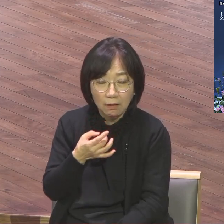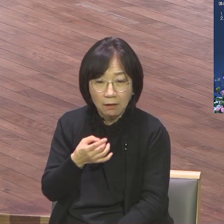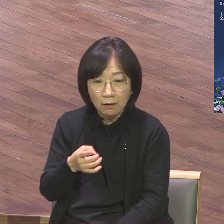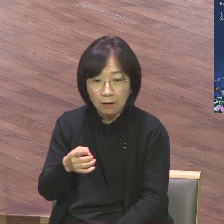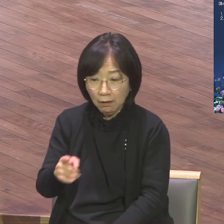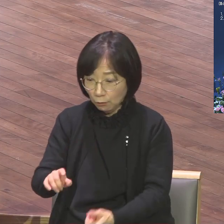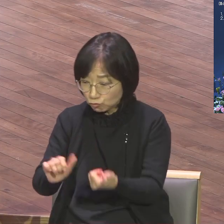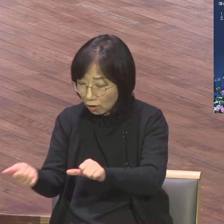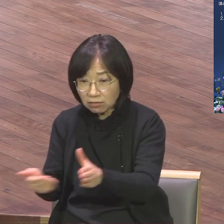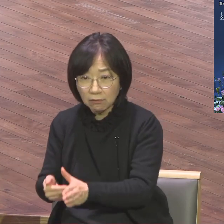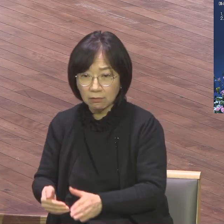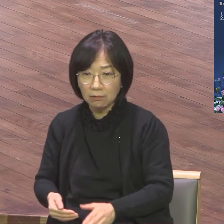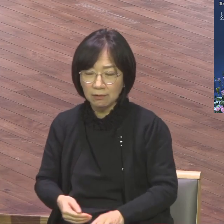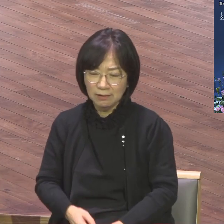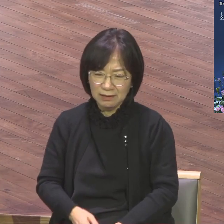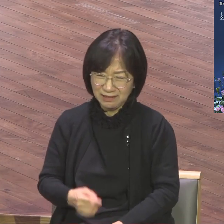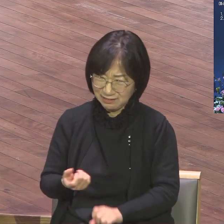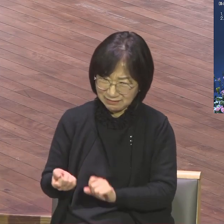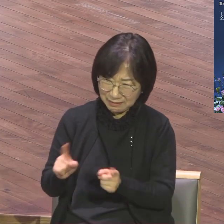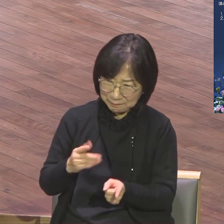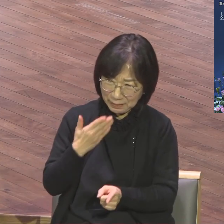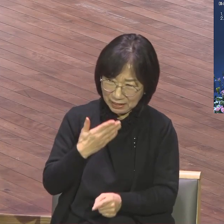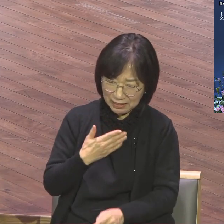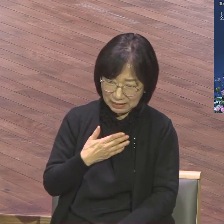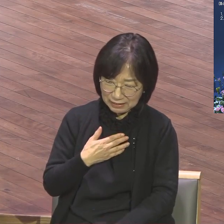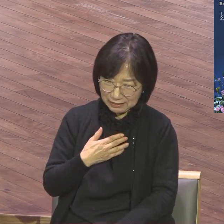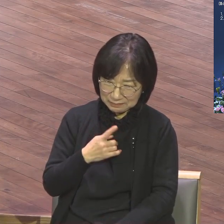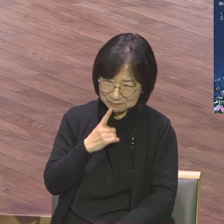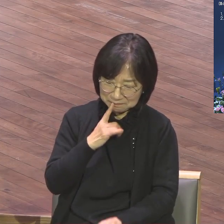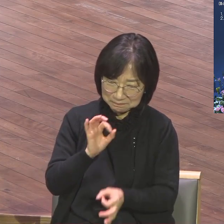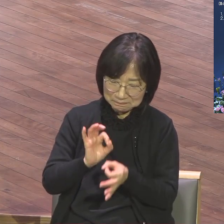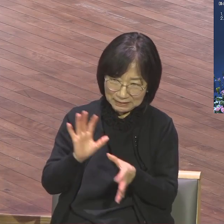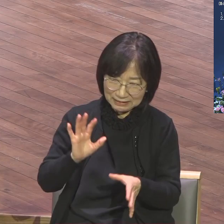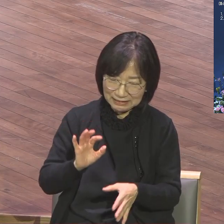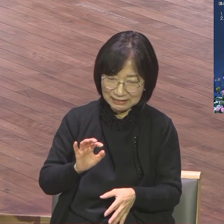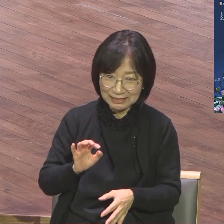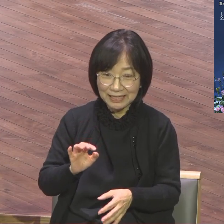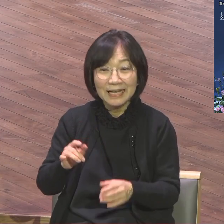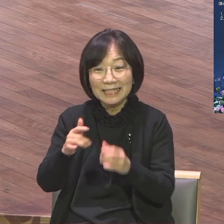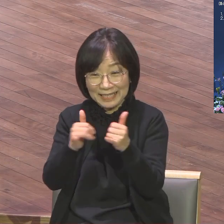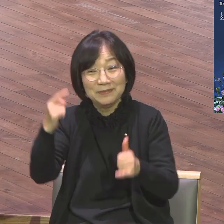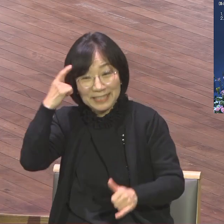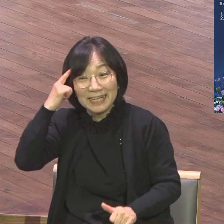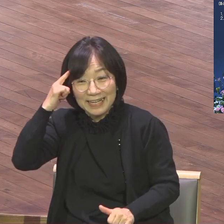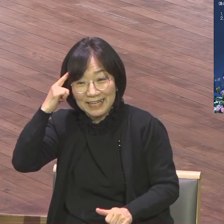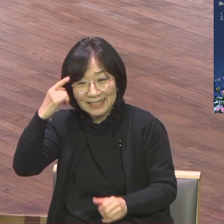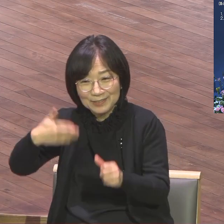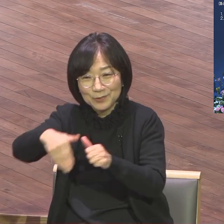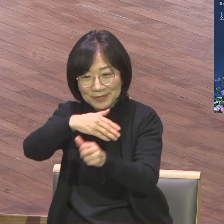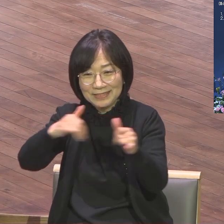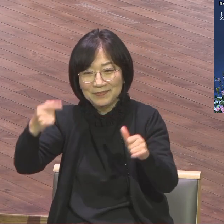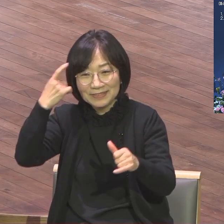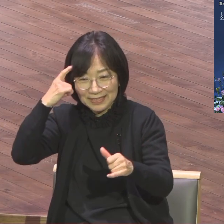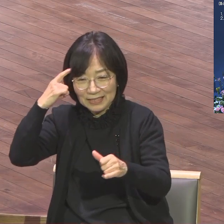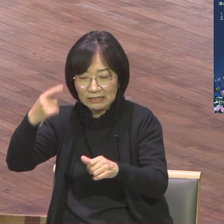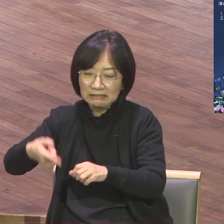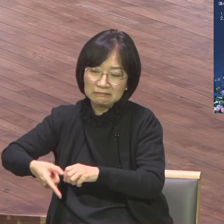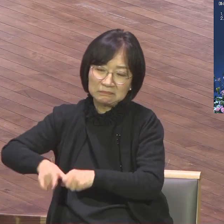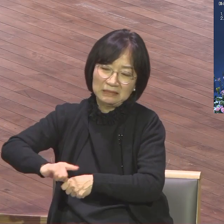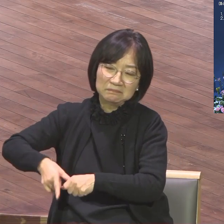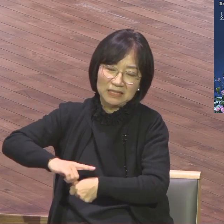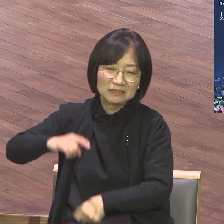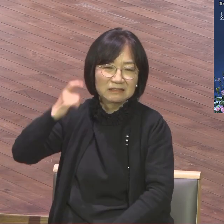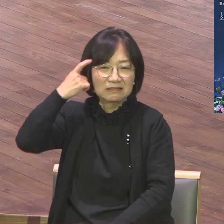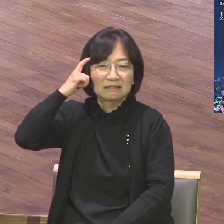죽은 자가 또 살아나? 말도 안 소리. 죽은 사람 어떻게 살아납니까?